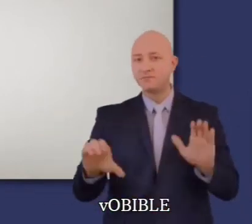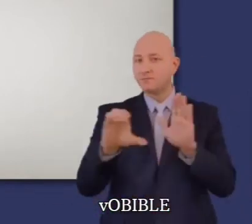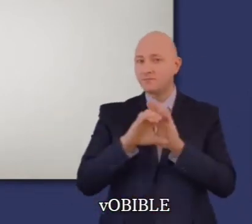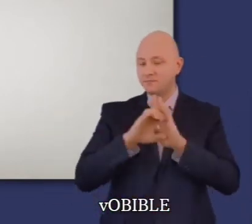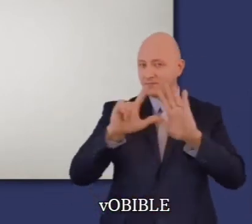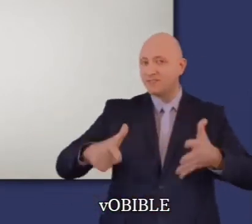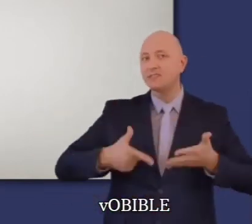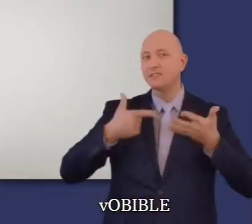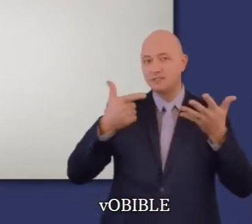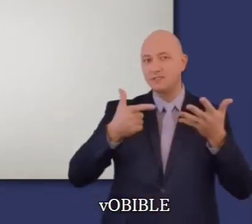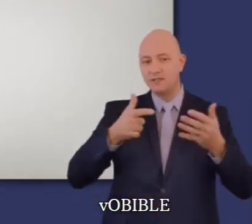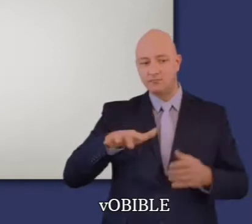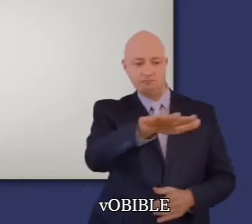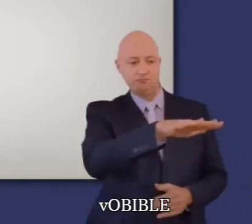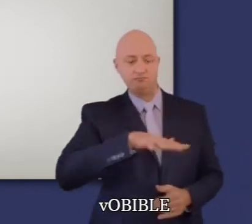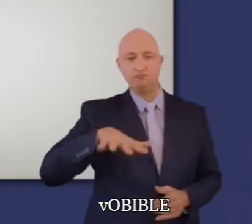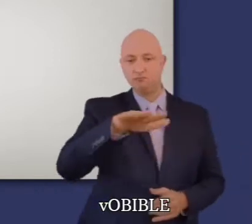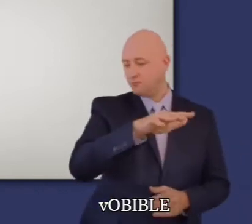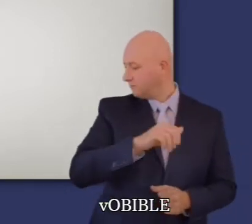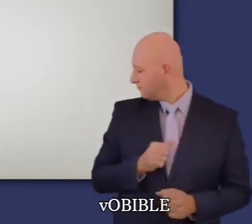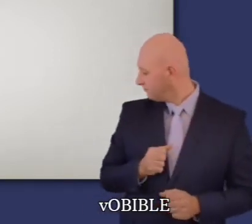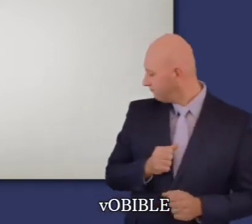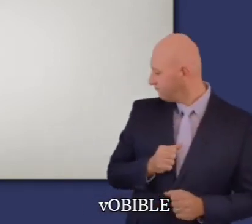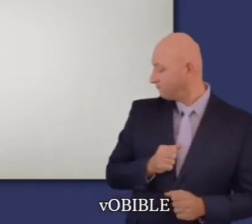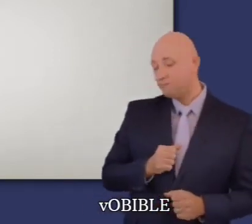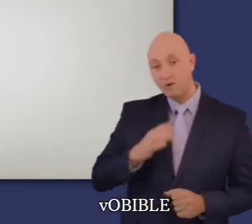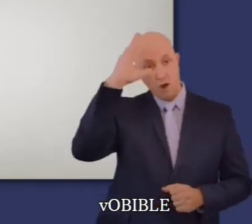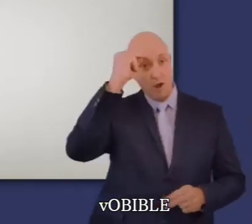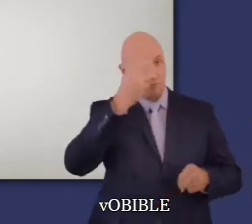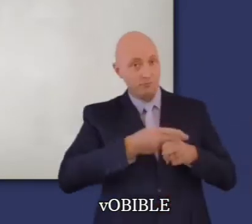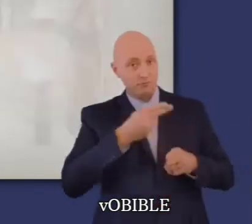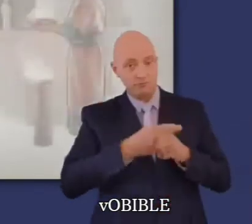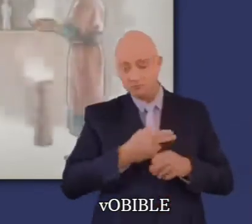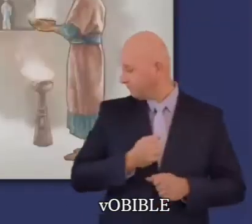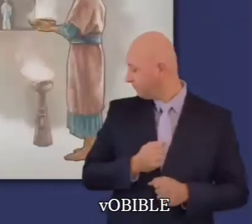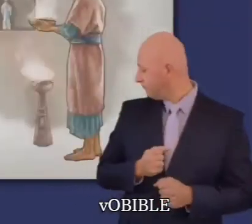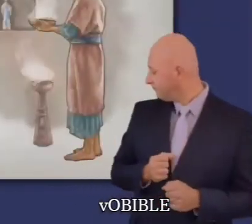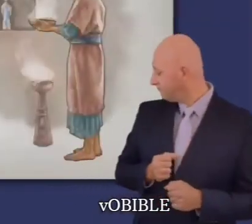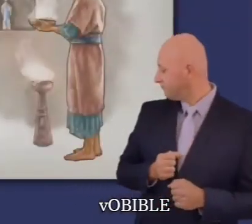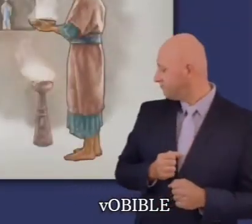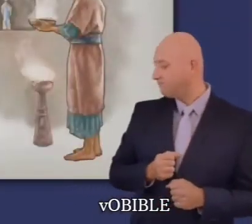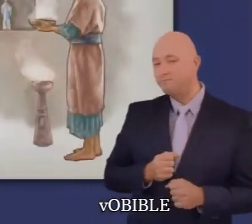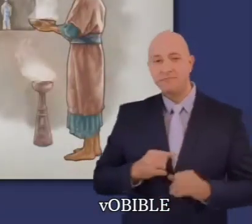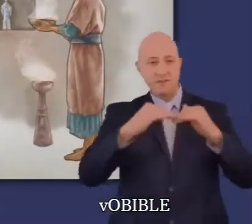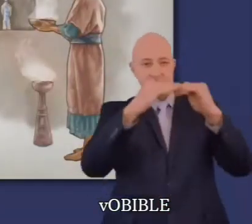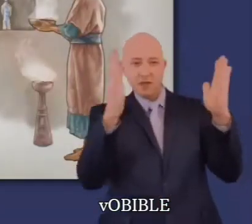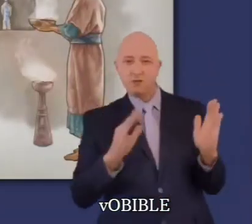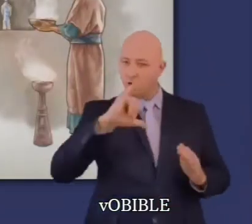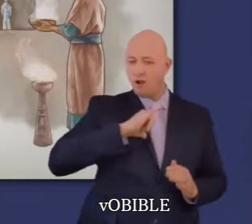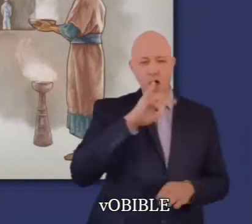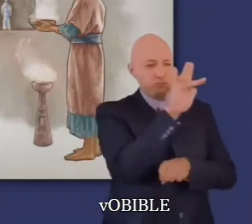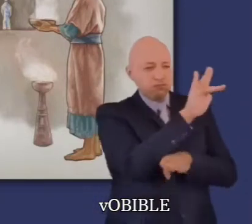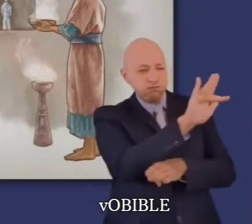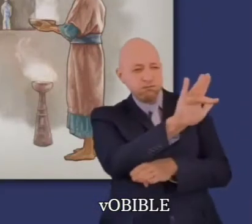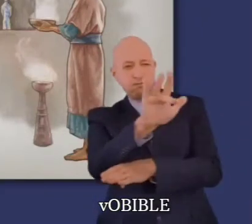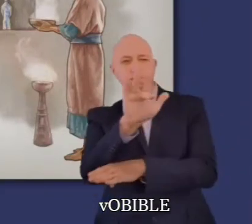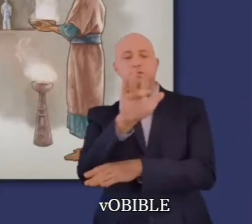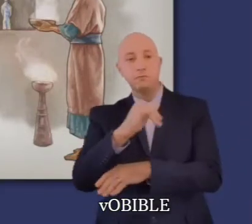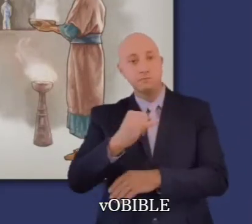Les chapitres 13 à 16 parlent des prouesses du juge Samson, un Naziréen à qui Jéhovah a donné une force